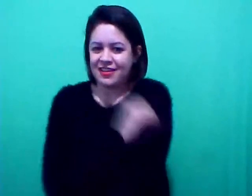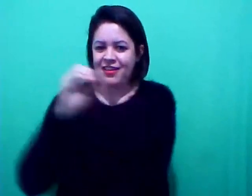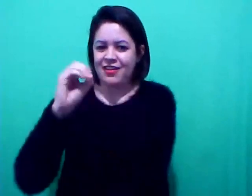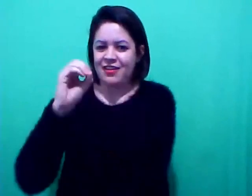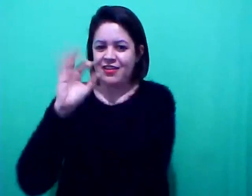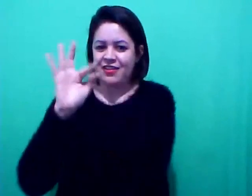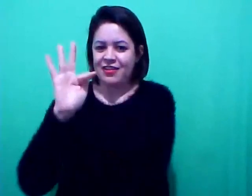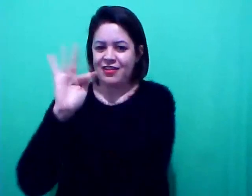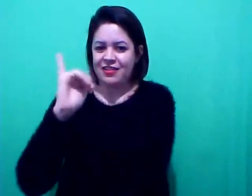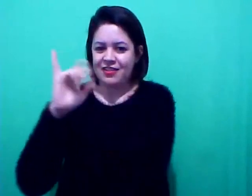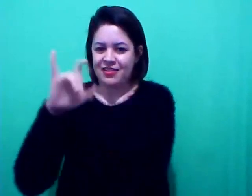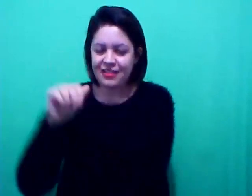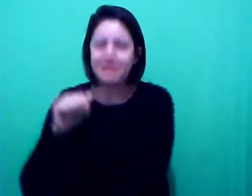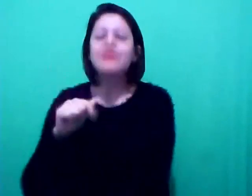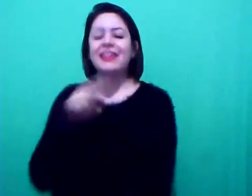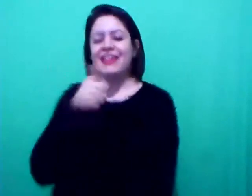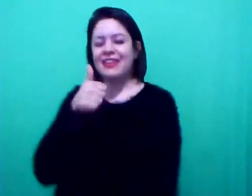Eu fiz uma oficina